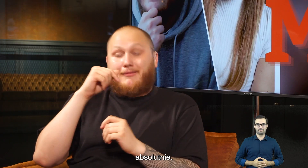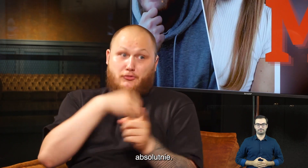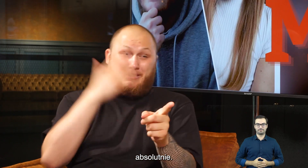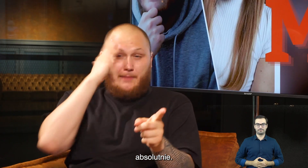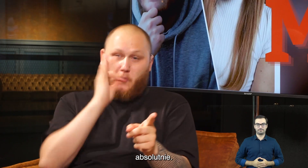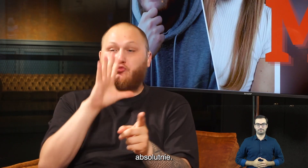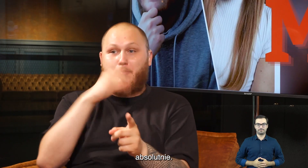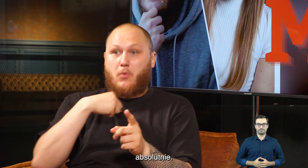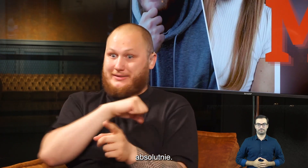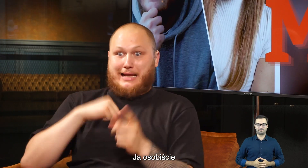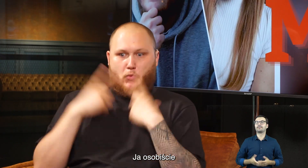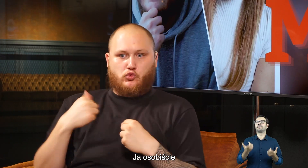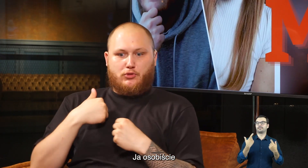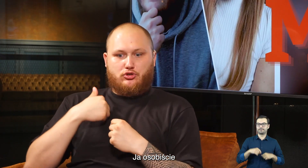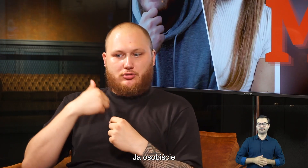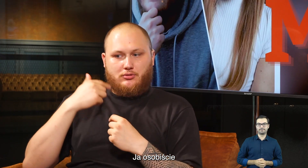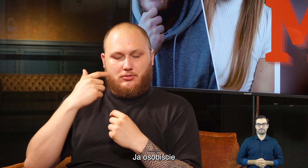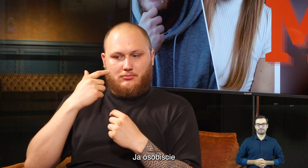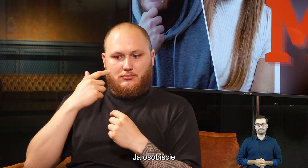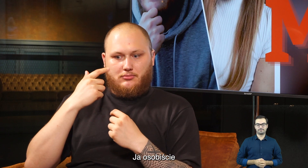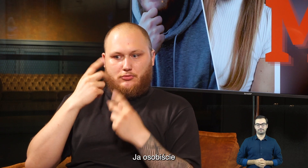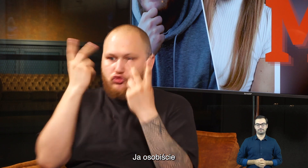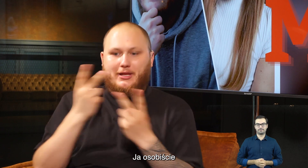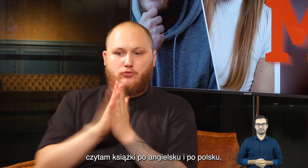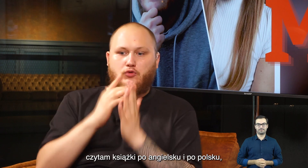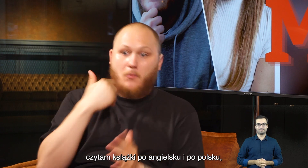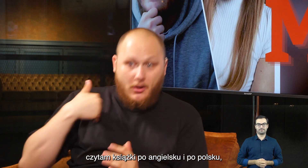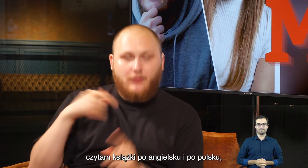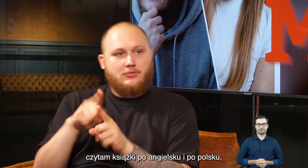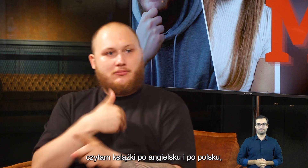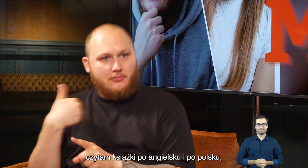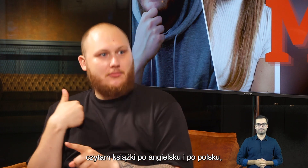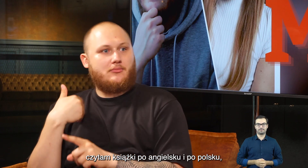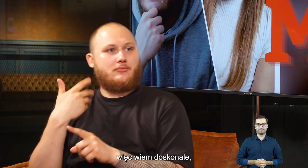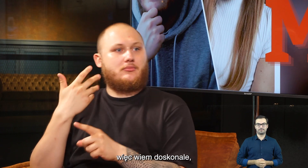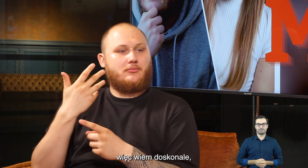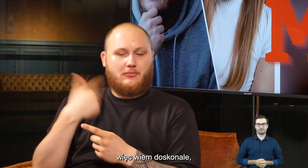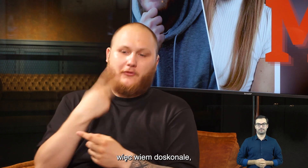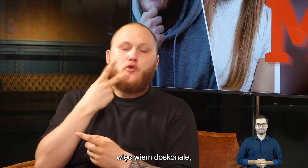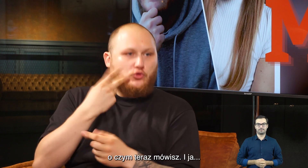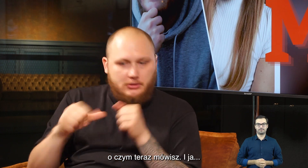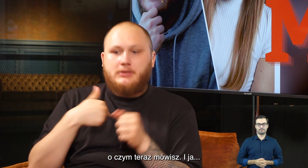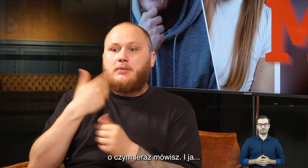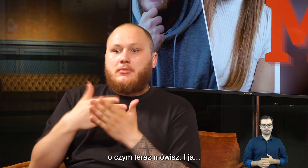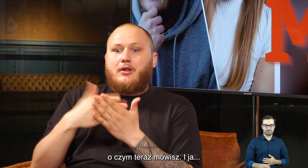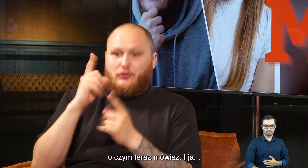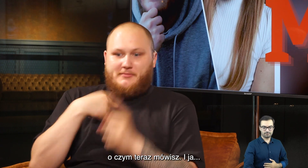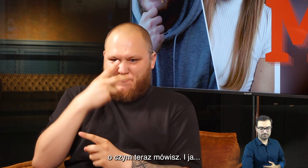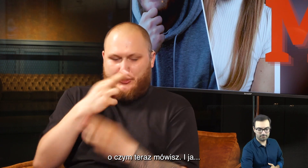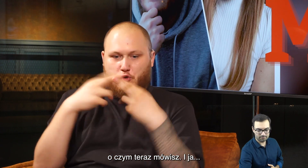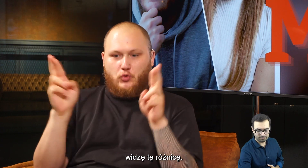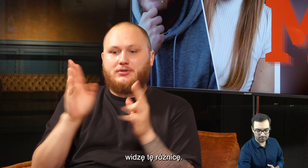Dokładnie, absolutnie. Okay. Ja osobiście czytam książki po angielsku i po polsku, więc wiem doskonale, o czym teraz